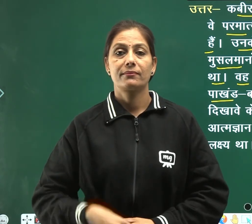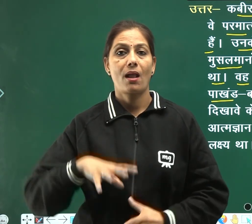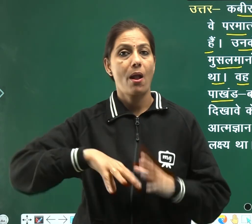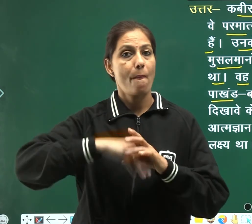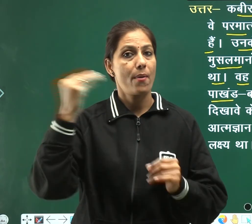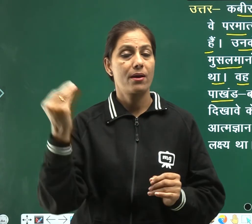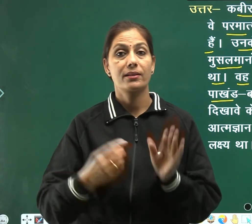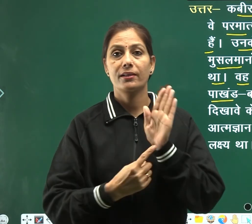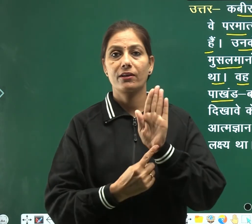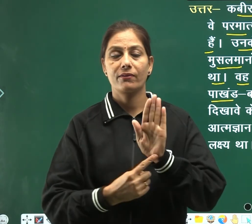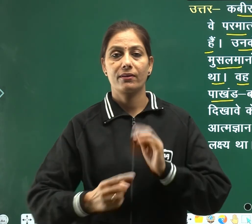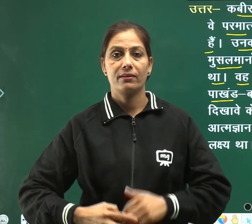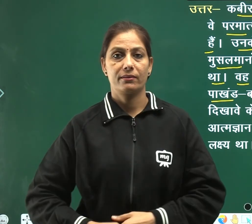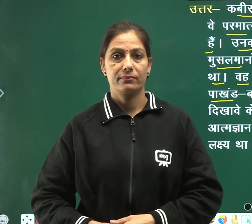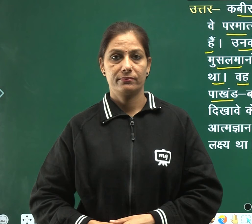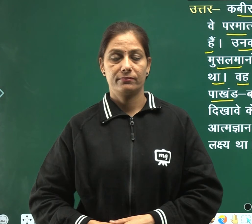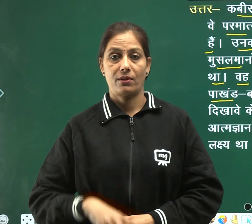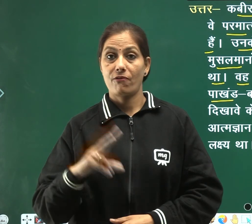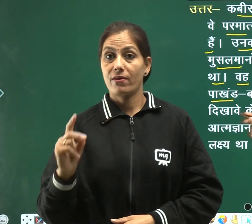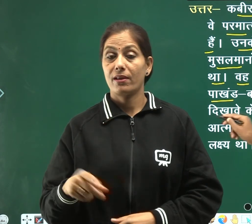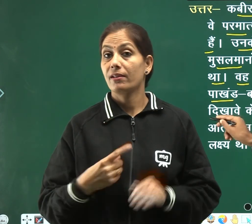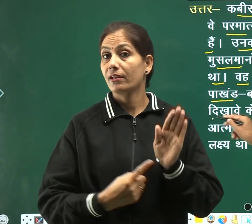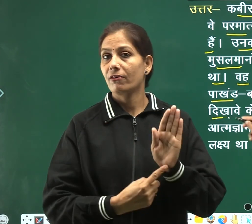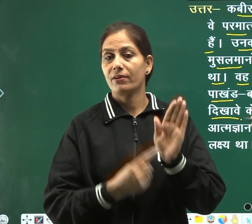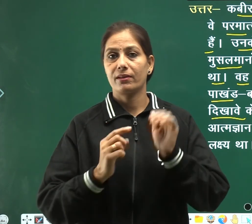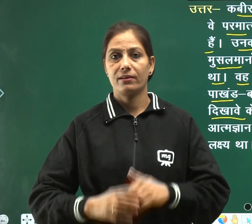बाहरी आडंबरों व दिखावे के